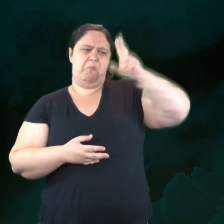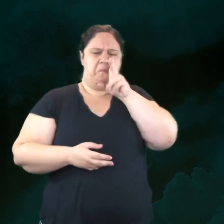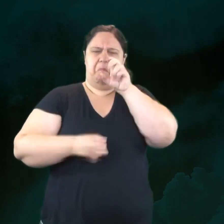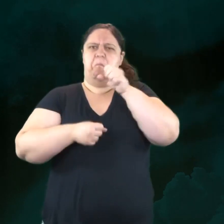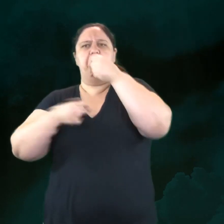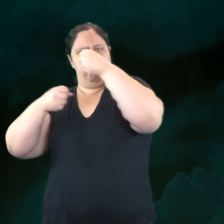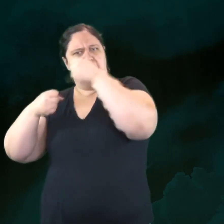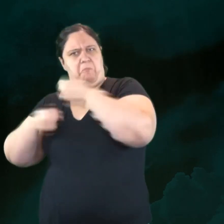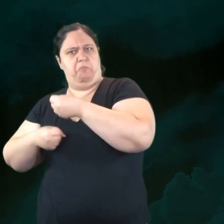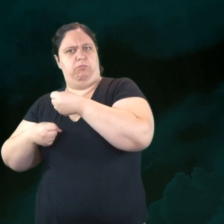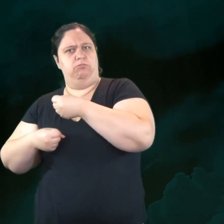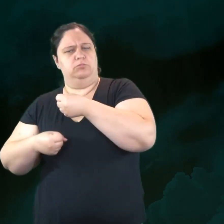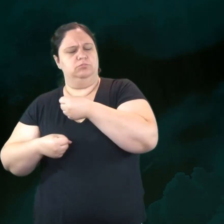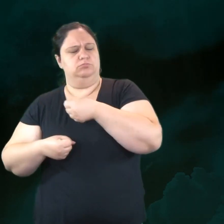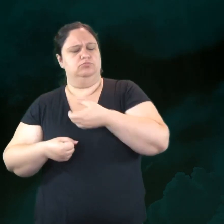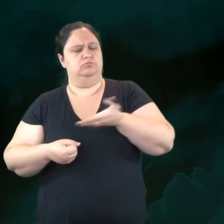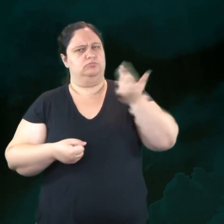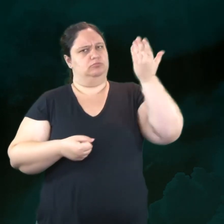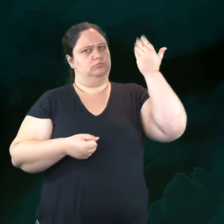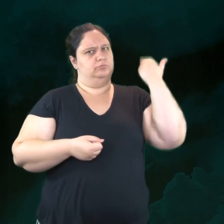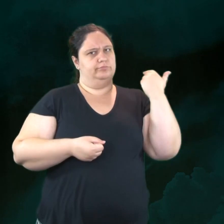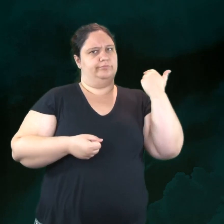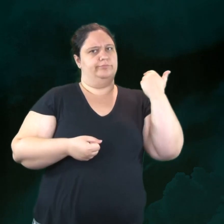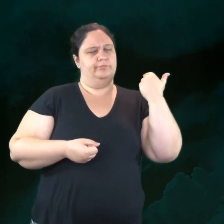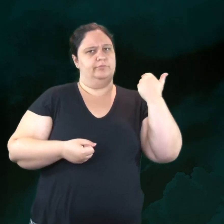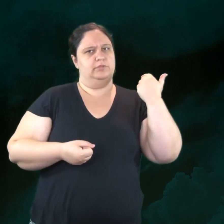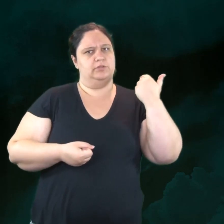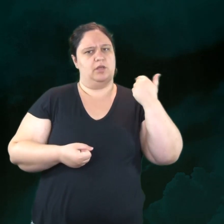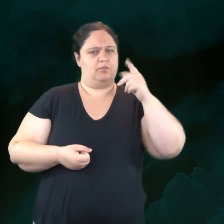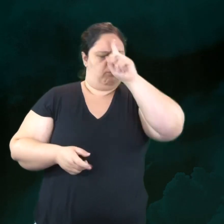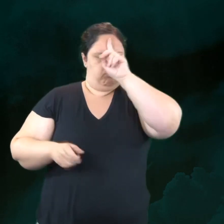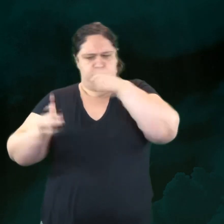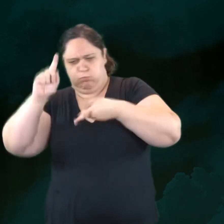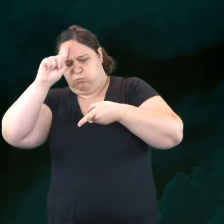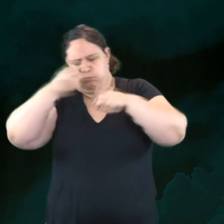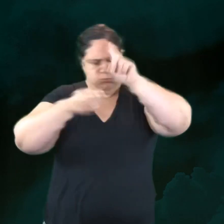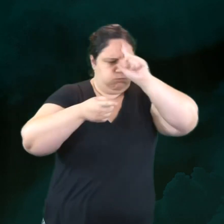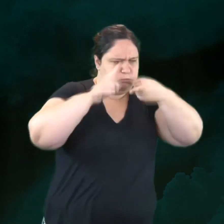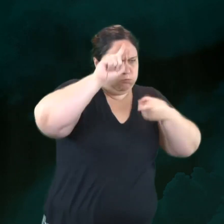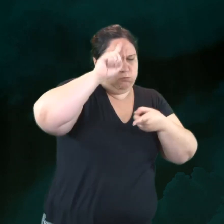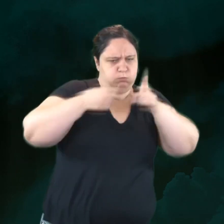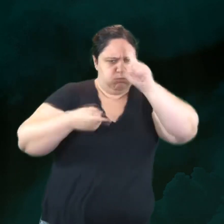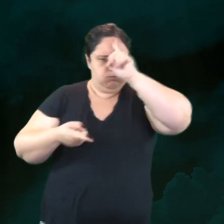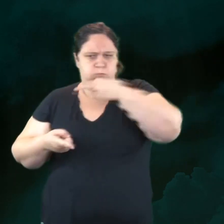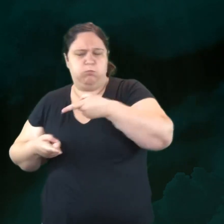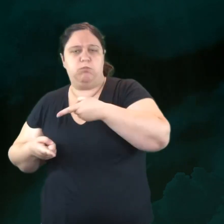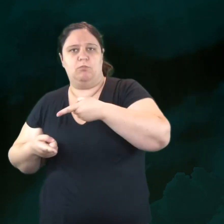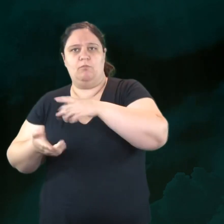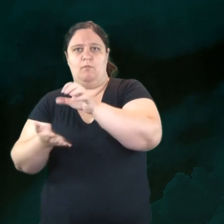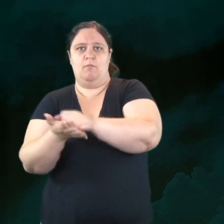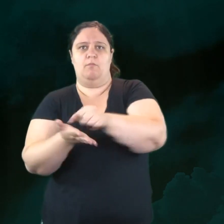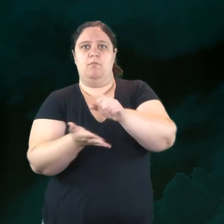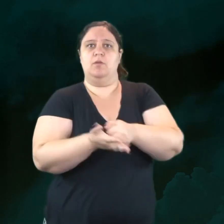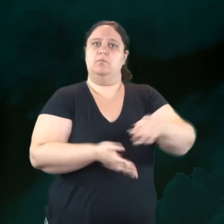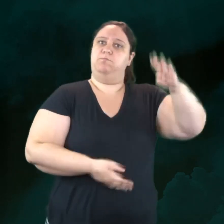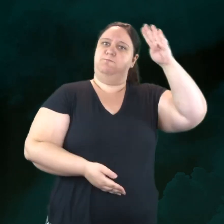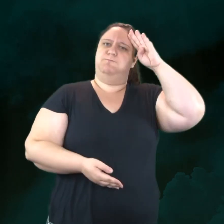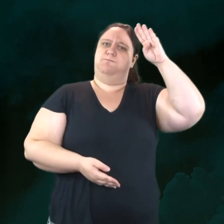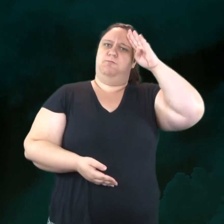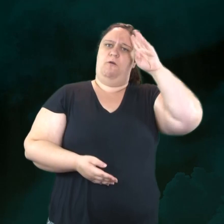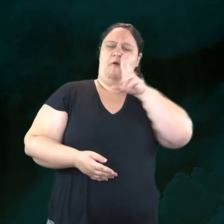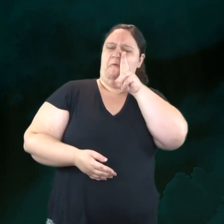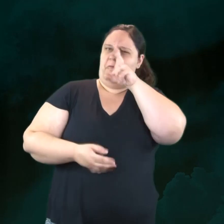seu poder, em todas as terras dominadas, debaixo de uma força militar muito